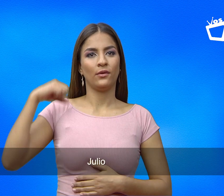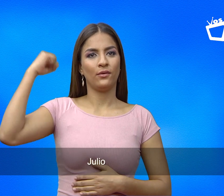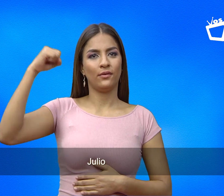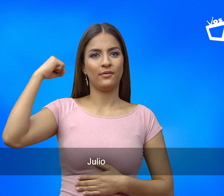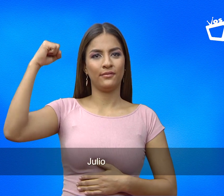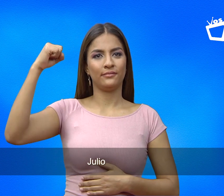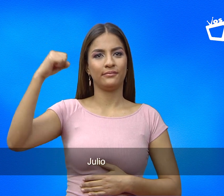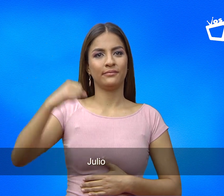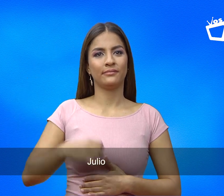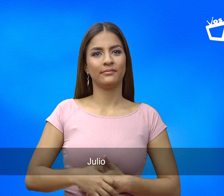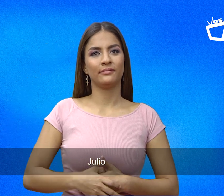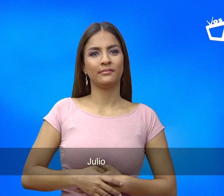julio